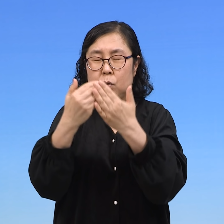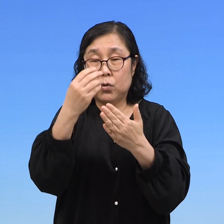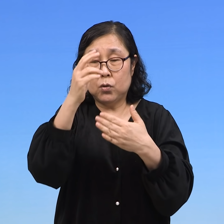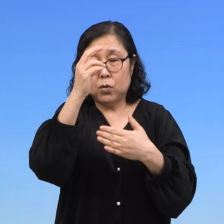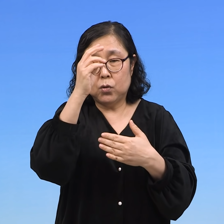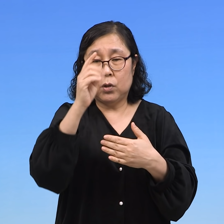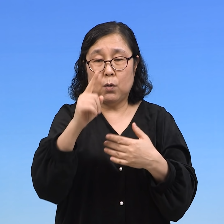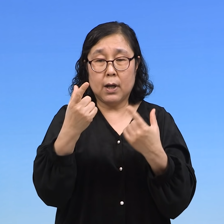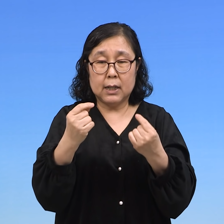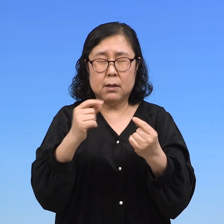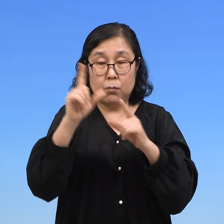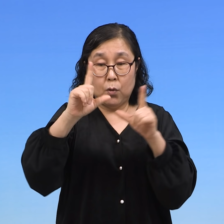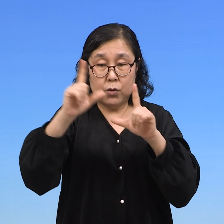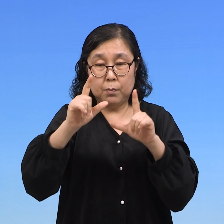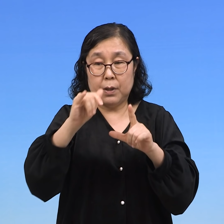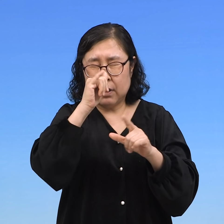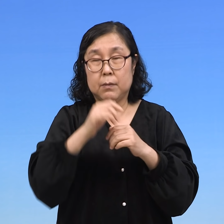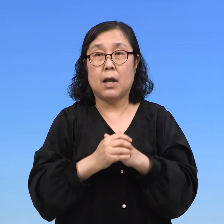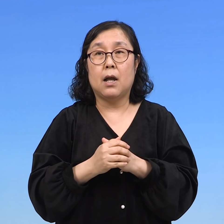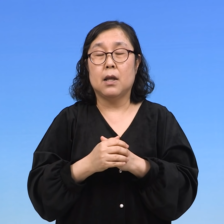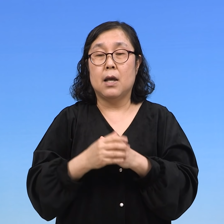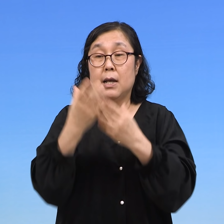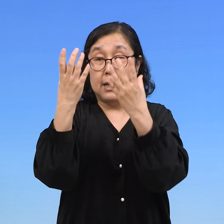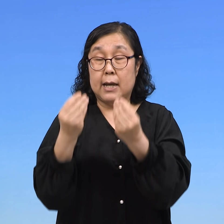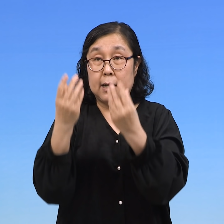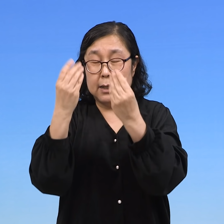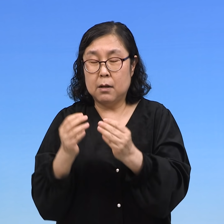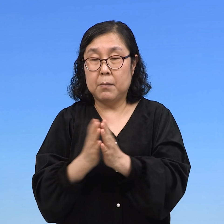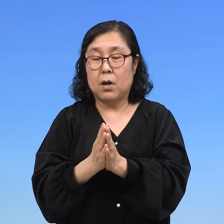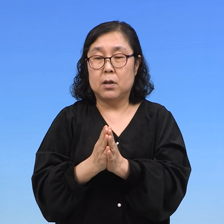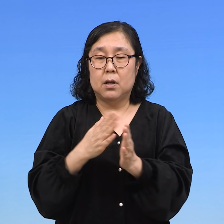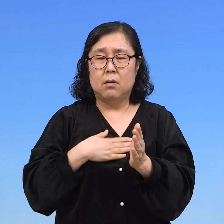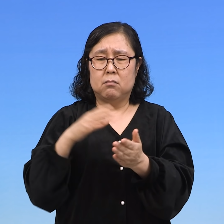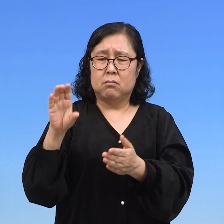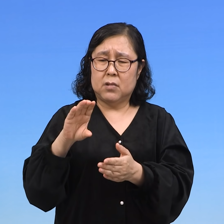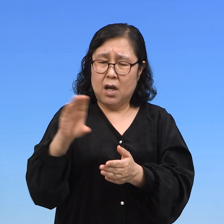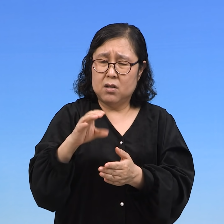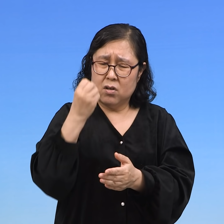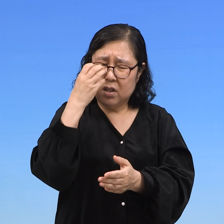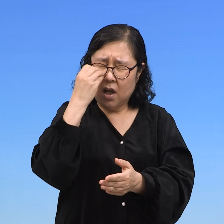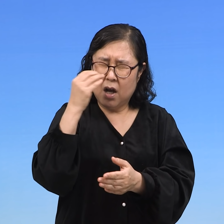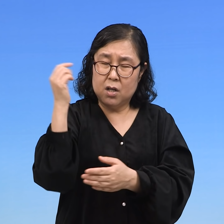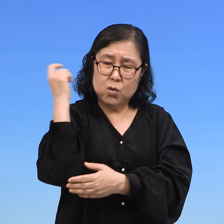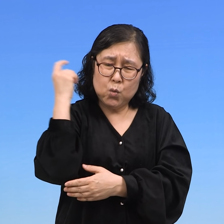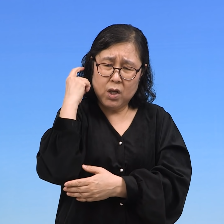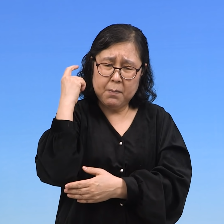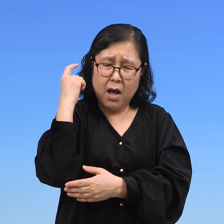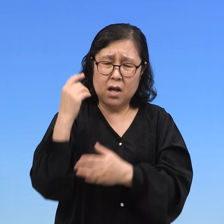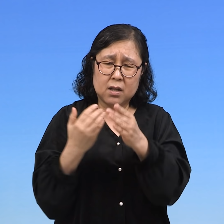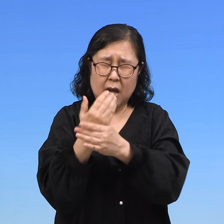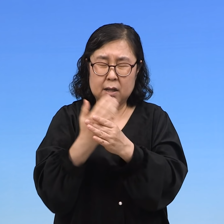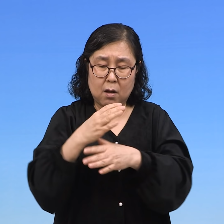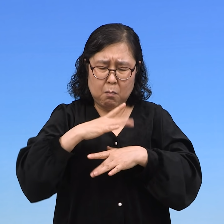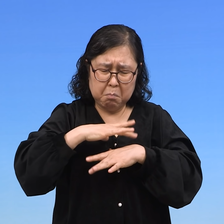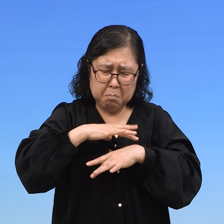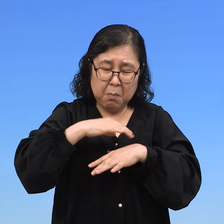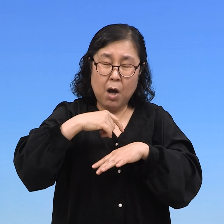한 며칠 전부터 막 자동차에서 비유를 듣는 겁니다 자동차에서 막 빅빅 소리가 나고 그래가지고 이게 불안해가지고